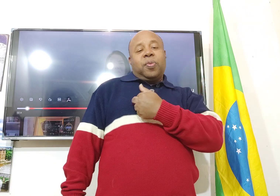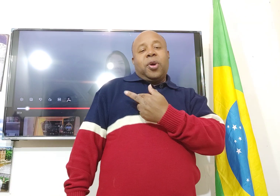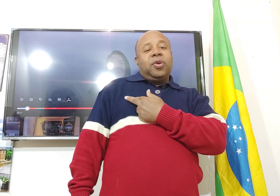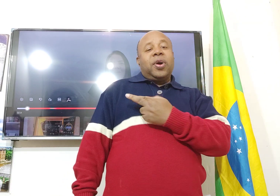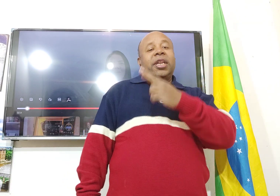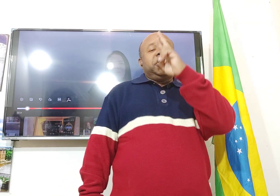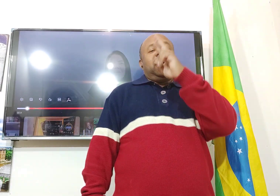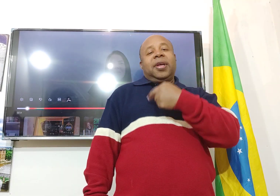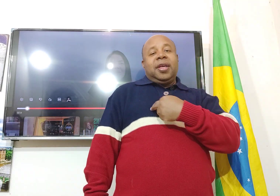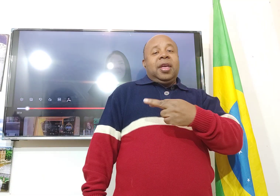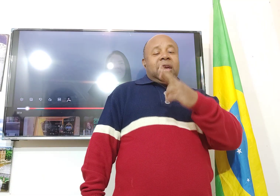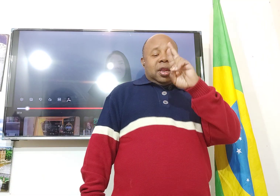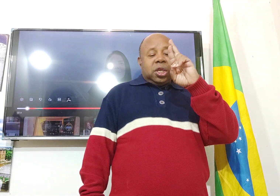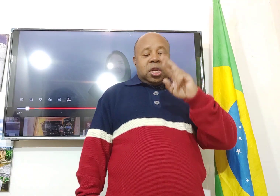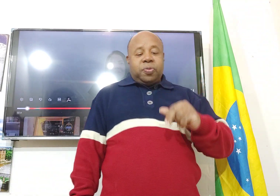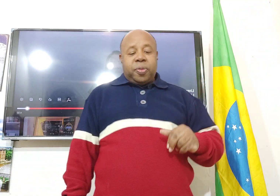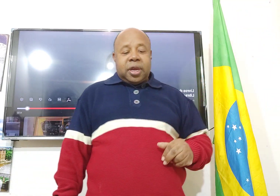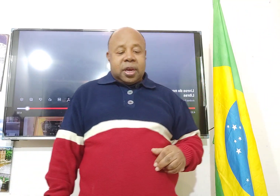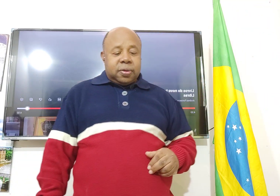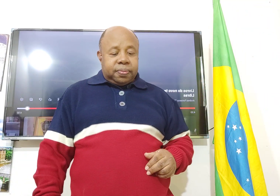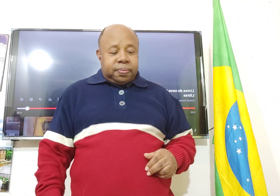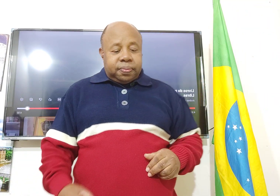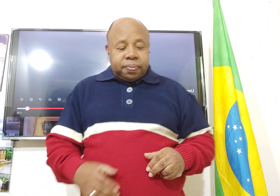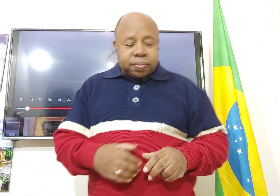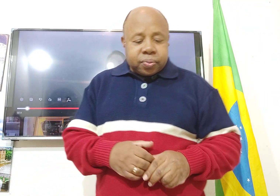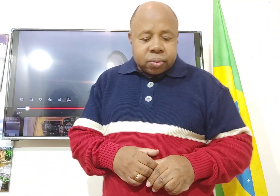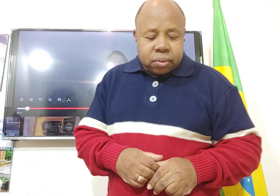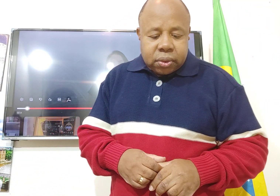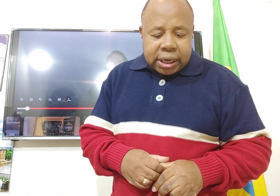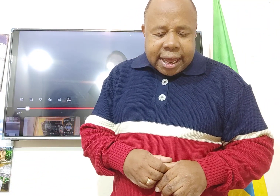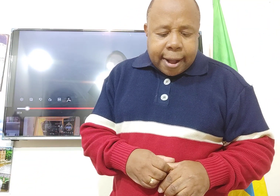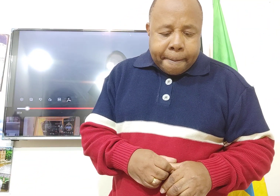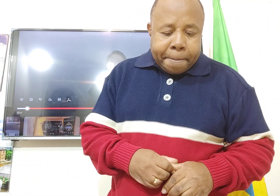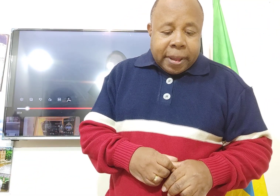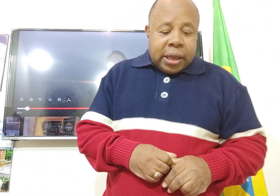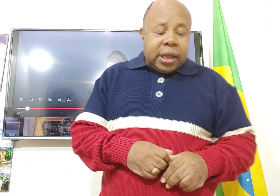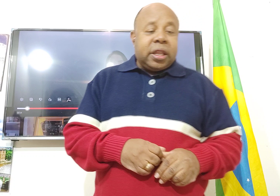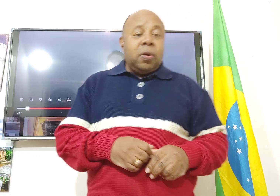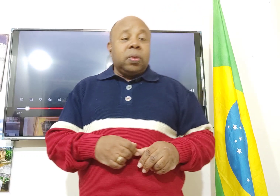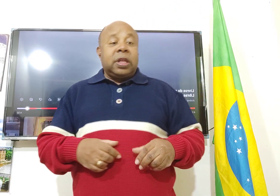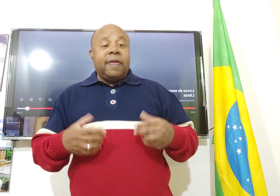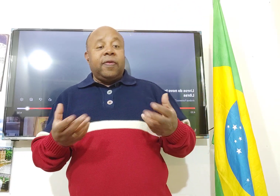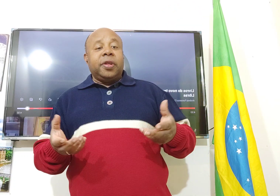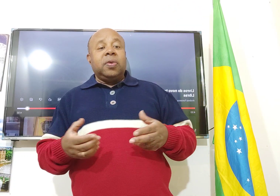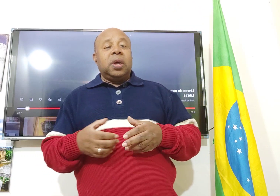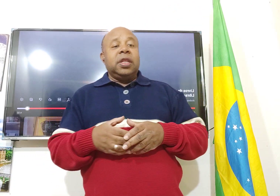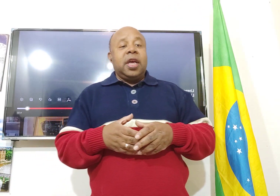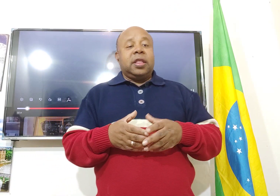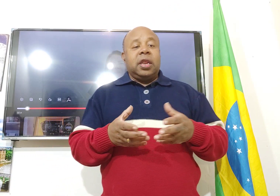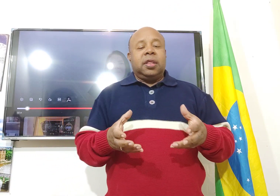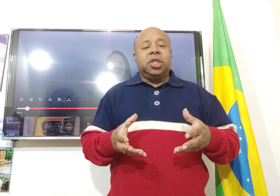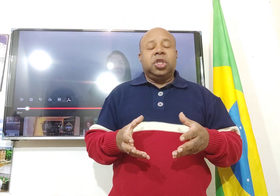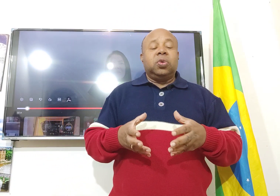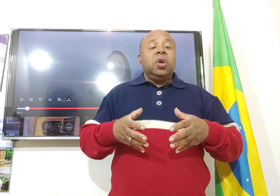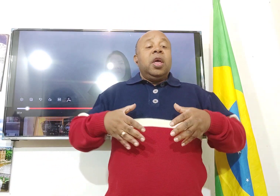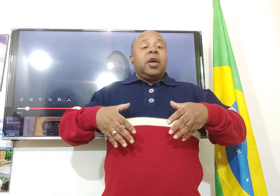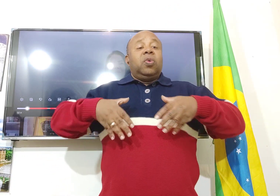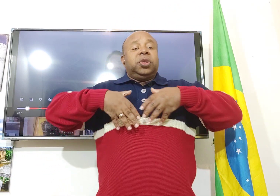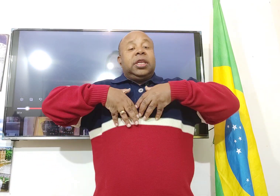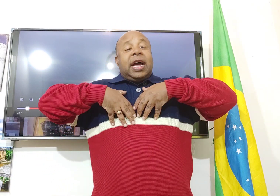quase igual a religião, né? Religião, republicano. Legal. Então, eu estava conversando com a André até nesse sentido, que alguns sinais,